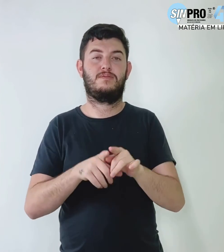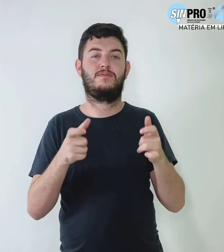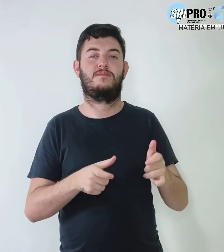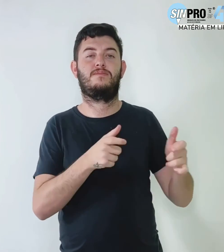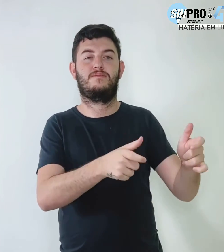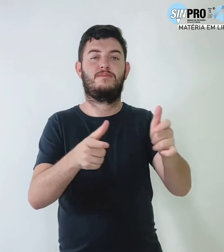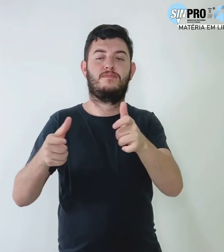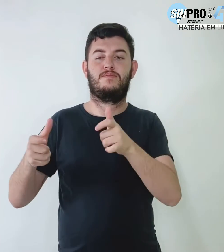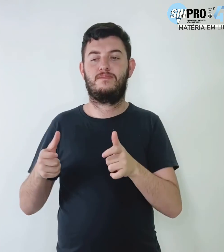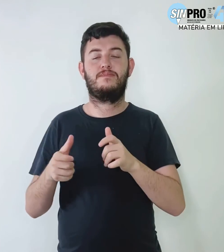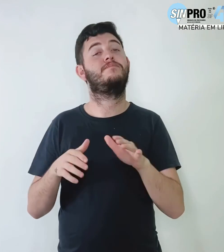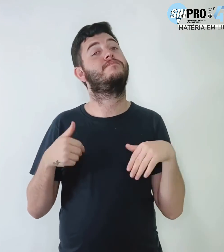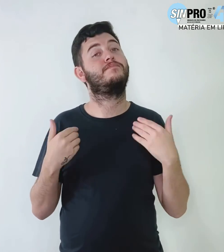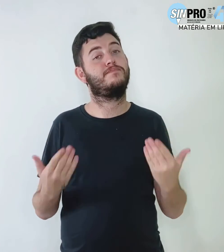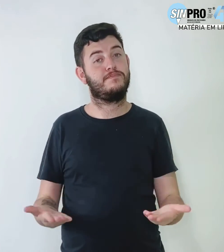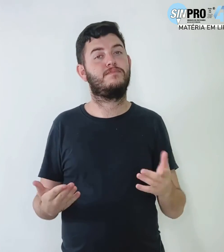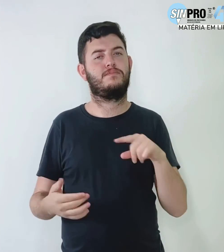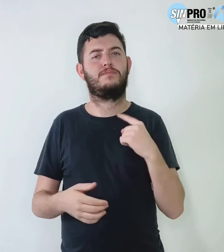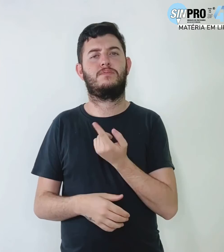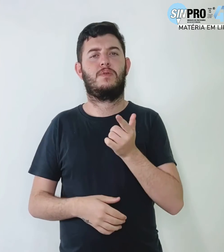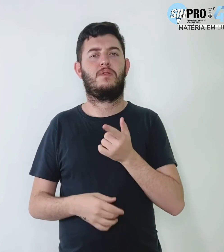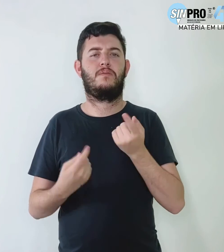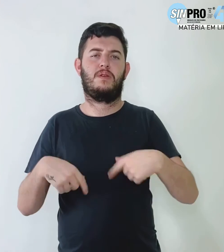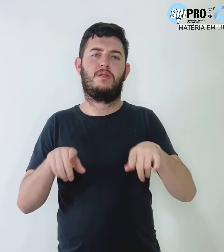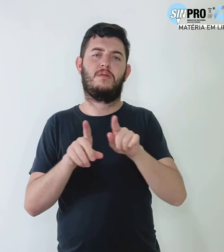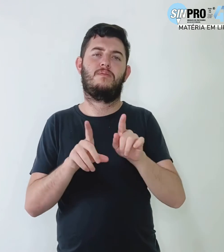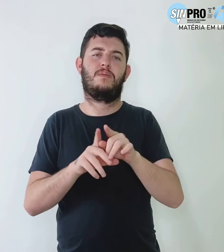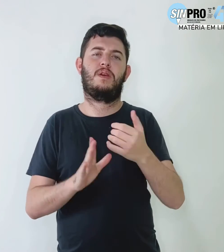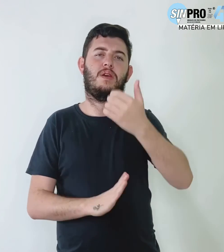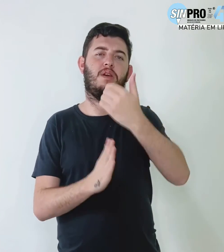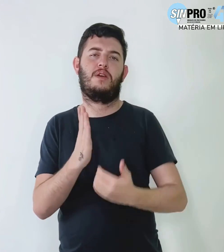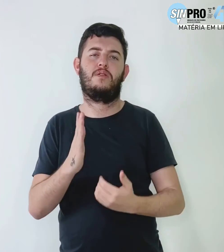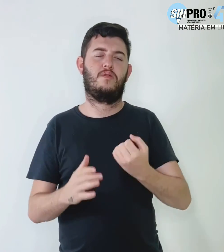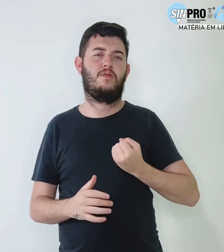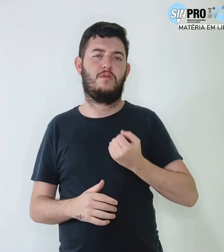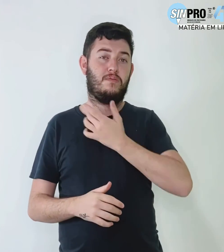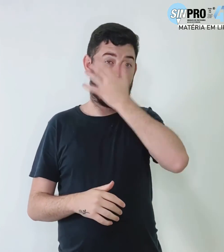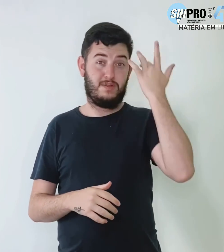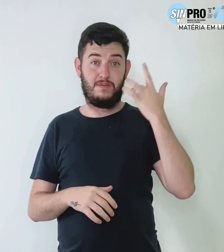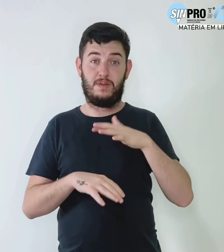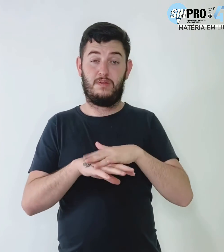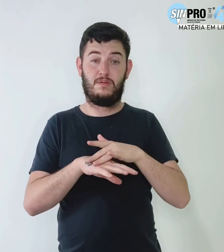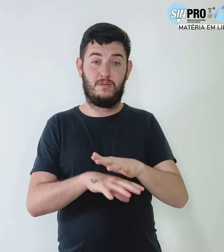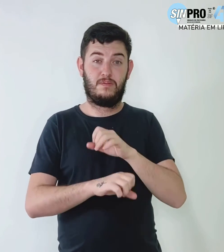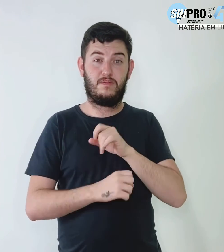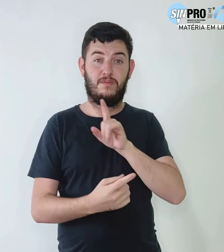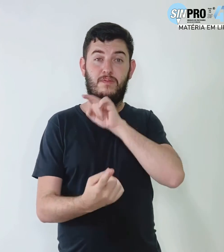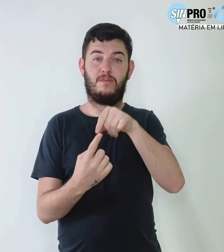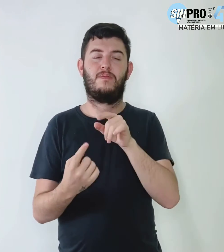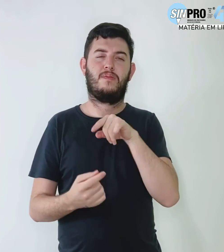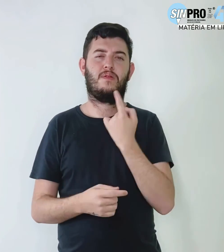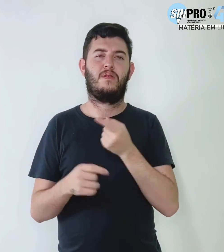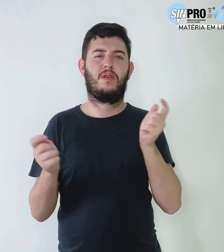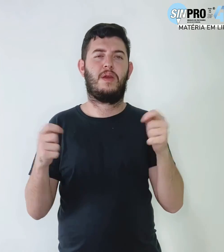vigilância sanitária e ambiental. Assim, temos de reduzir esse número de casos para que a